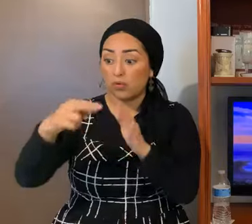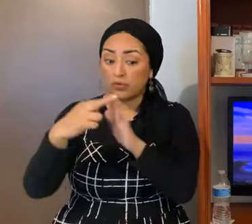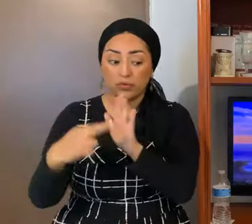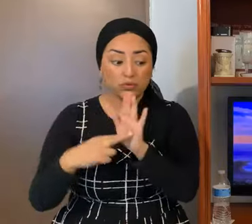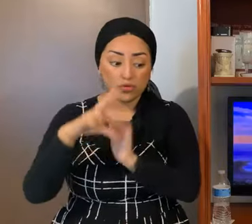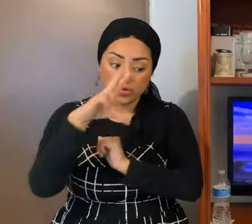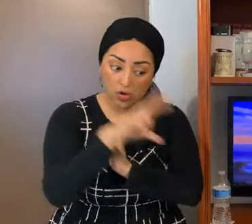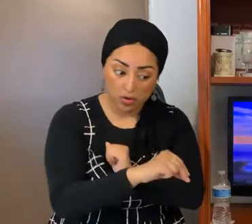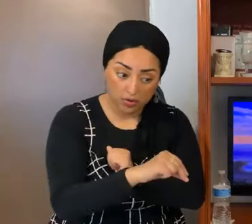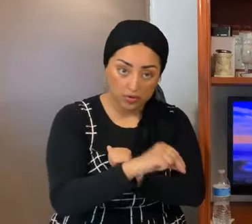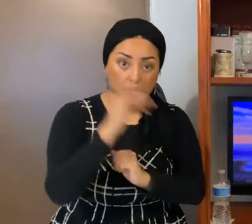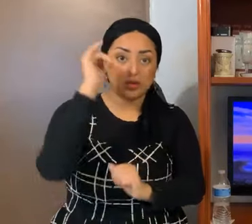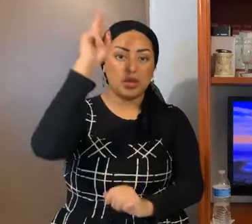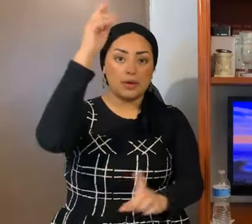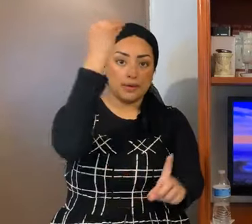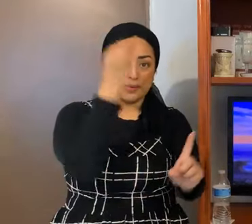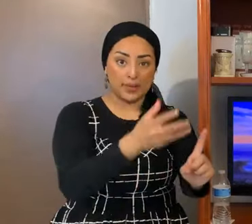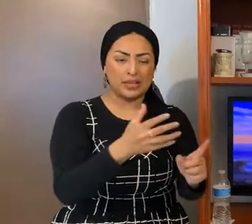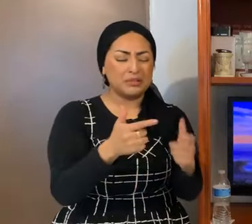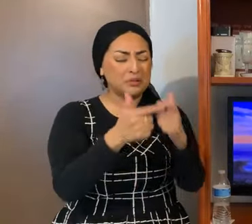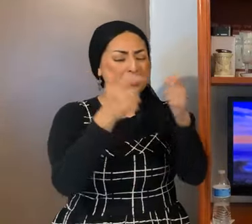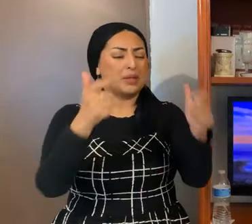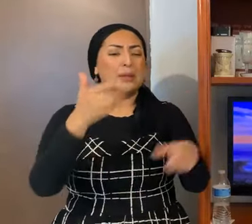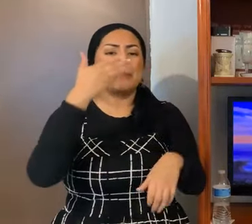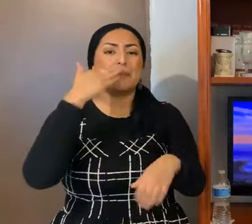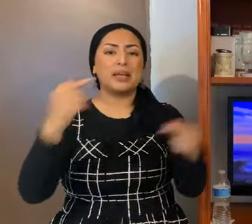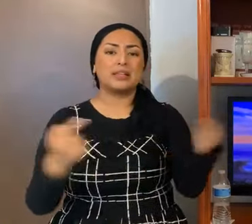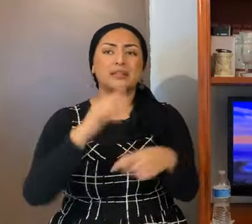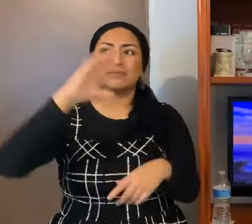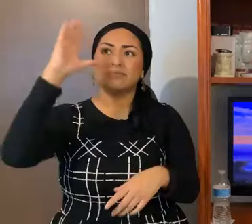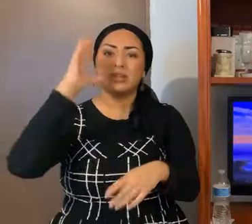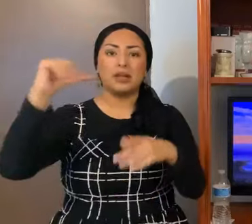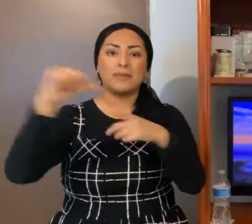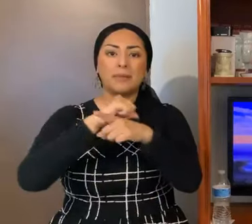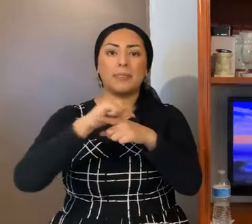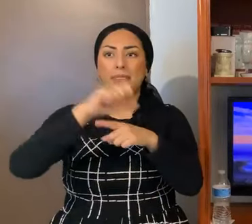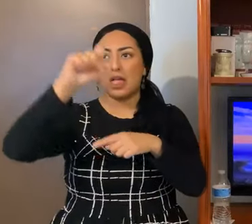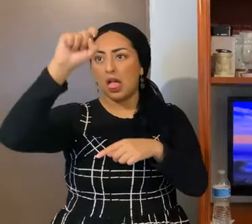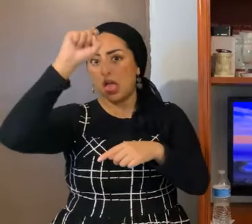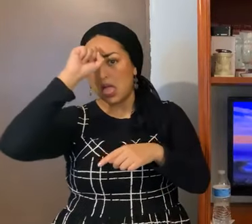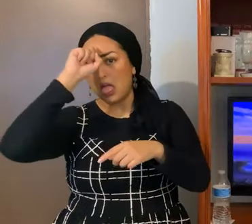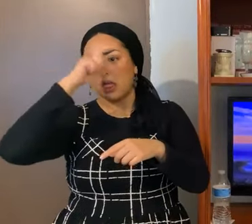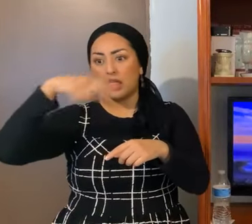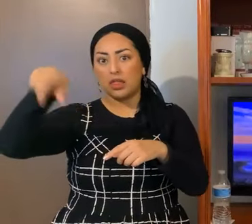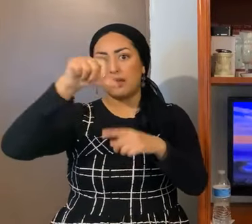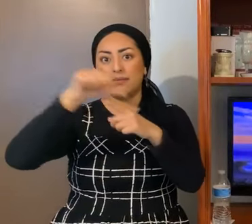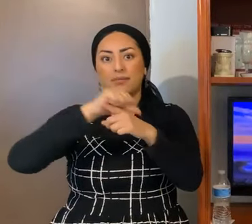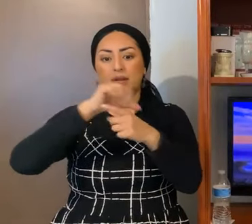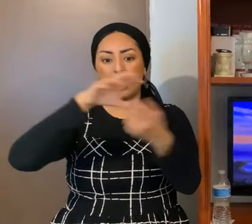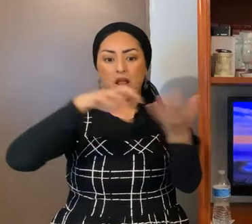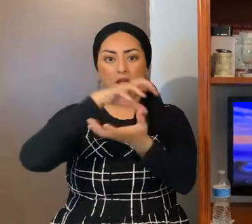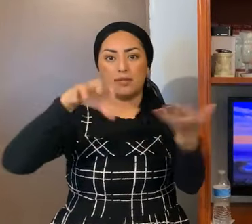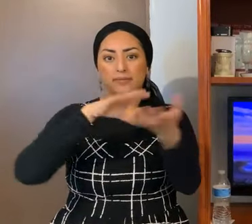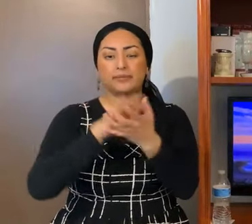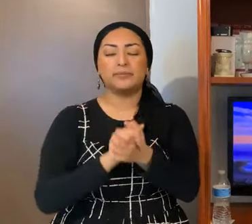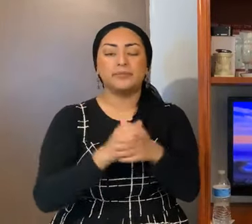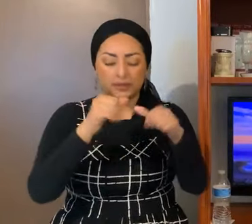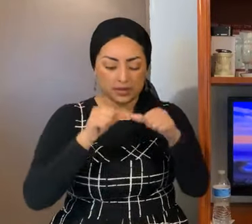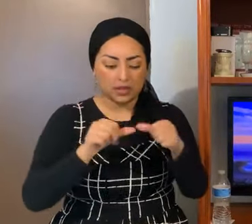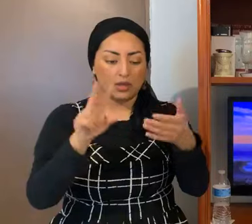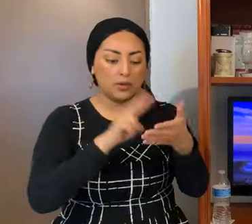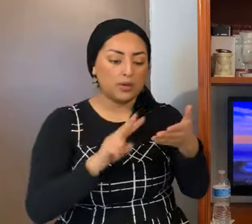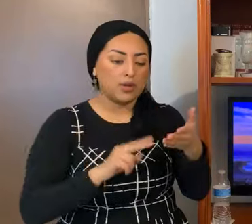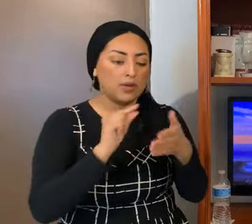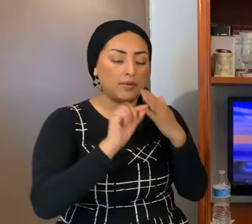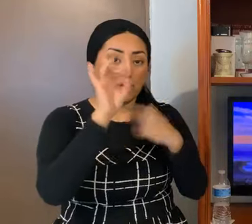Entonces, estos pecados tan horribles los practicaban los cananeos y los egipcios. Podemos seguir leyendo